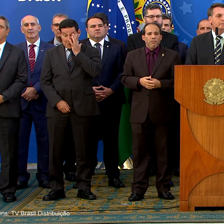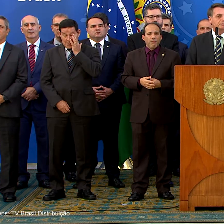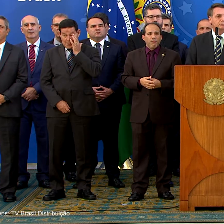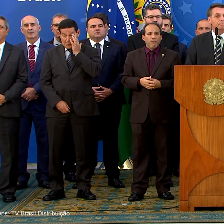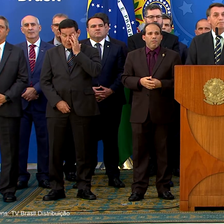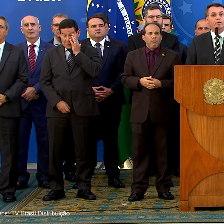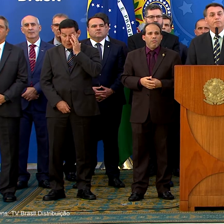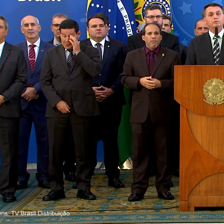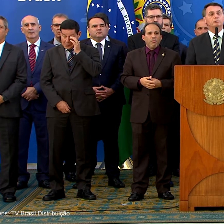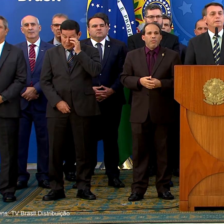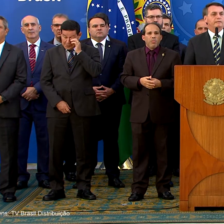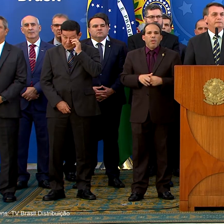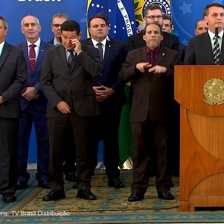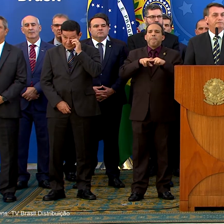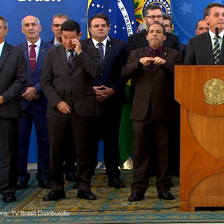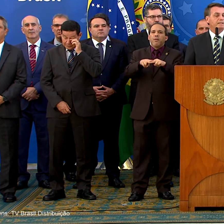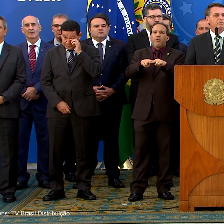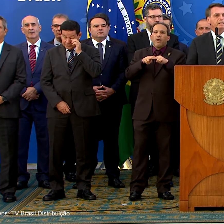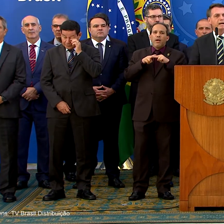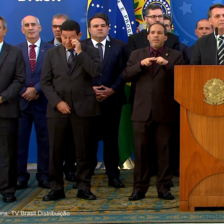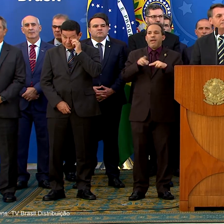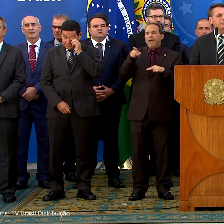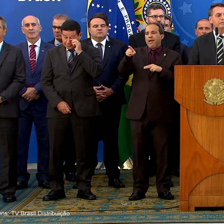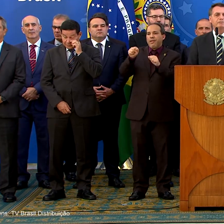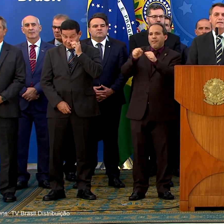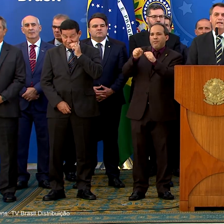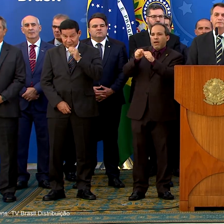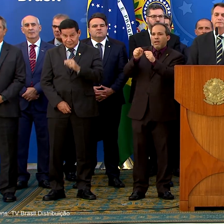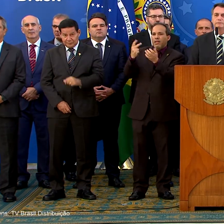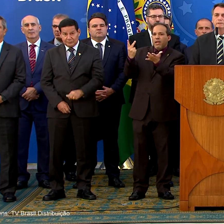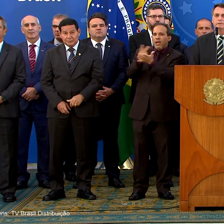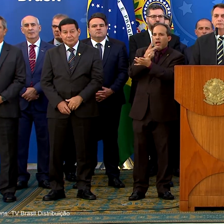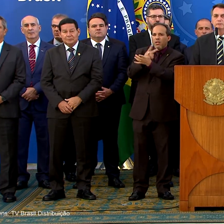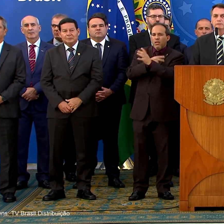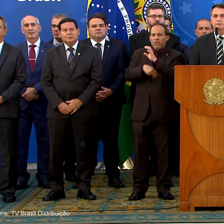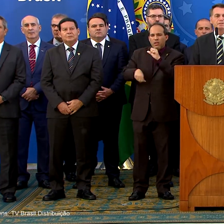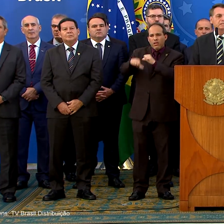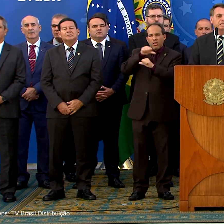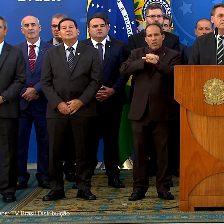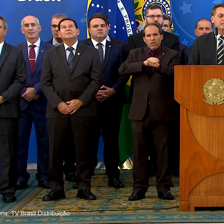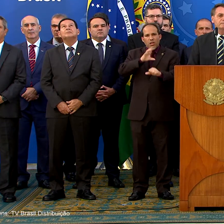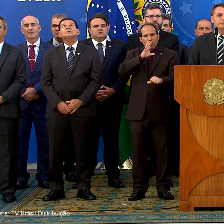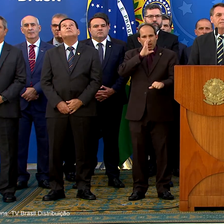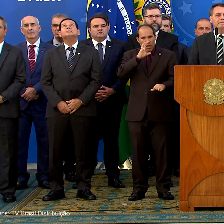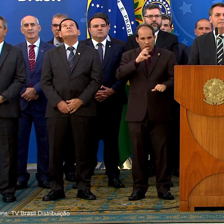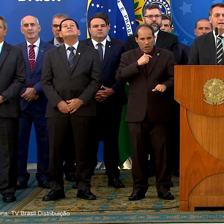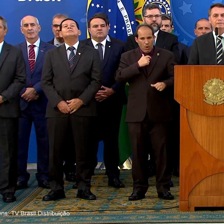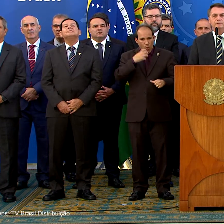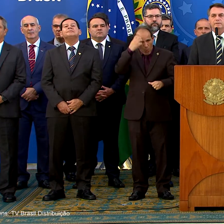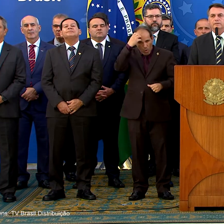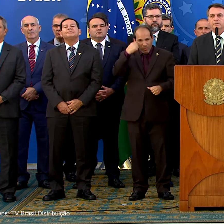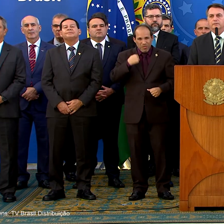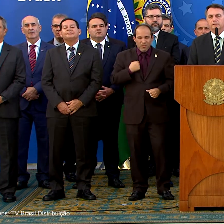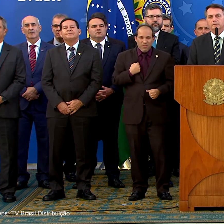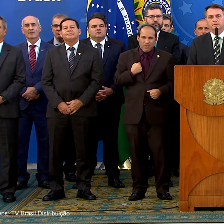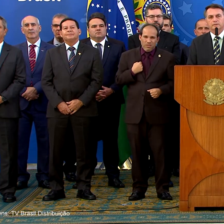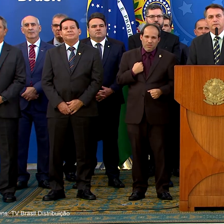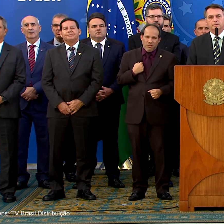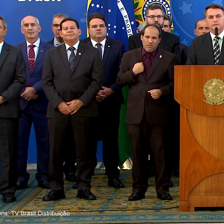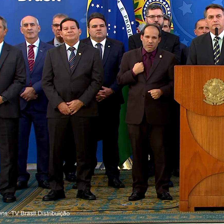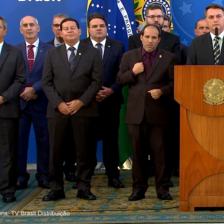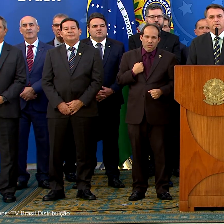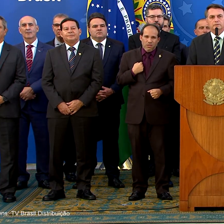e não é uma pessoa porventura faz algo de errado está do nosso lado você tem que ser responsabilizado